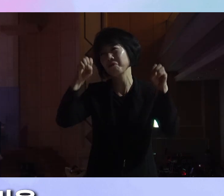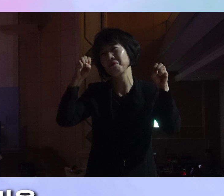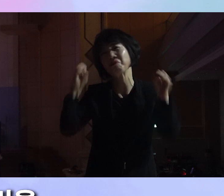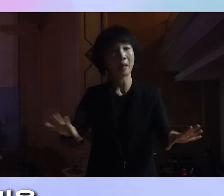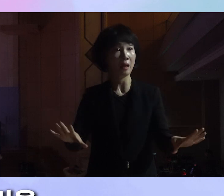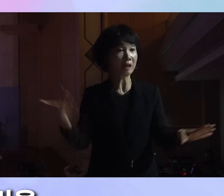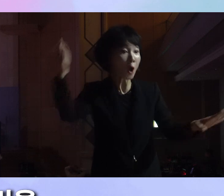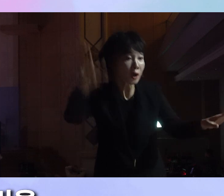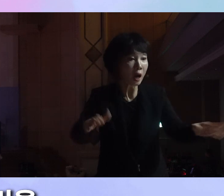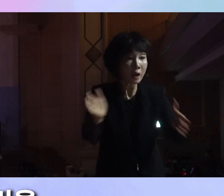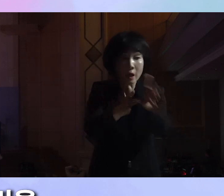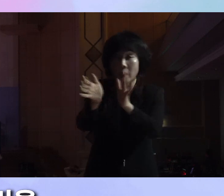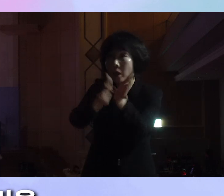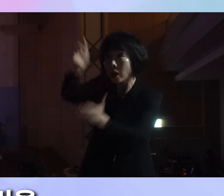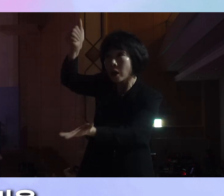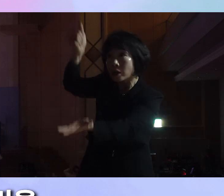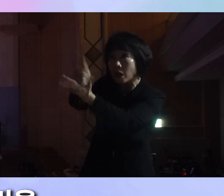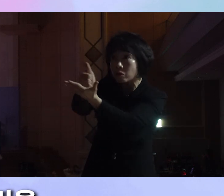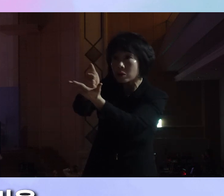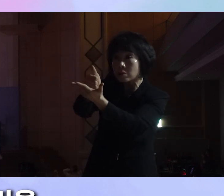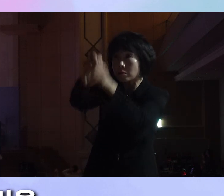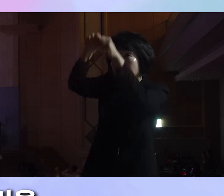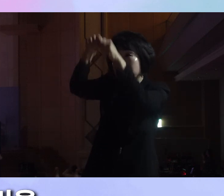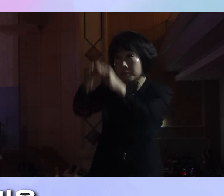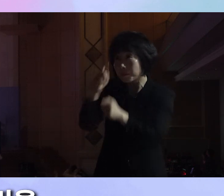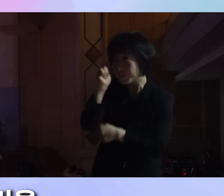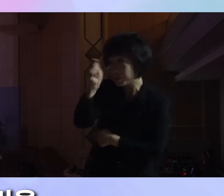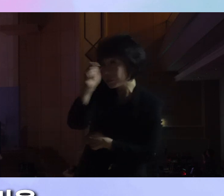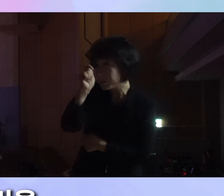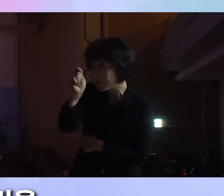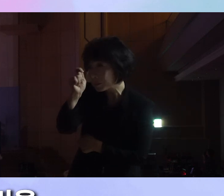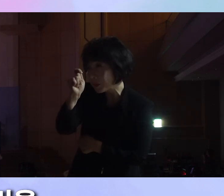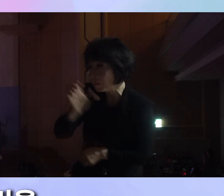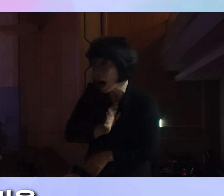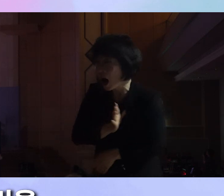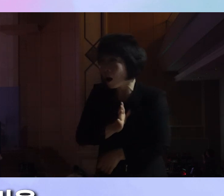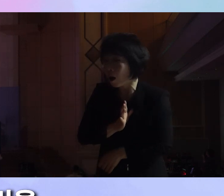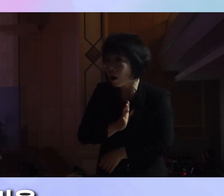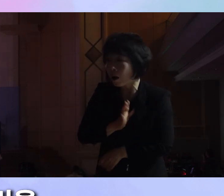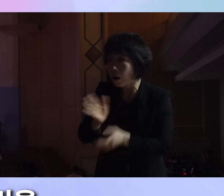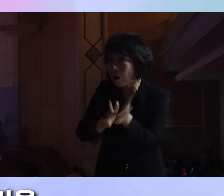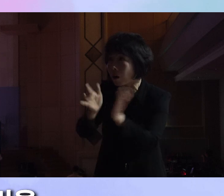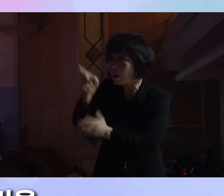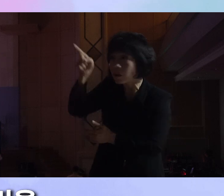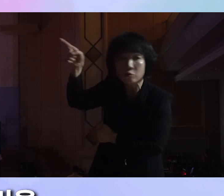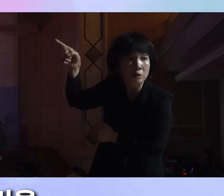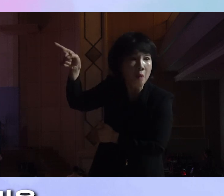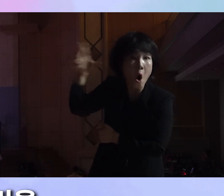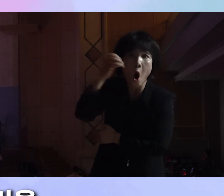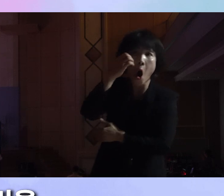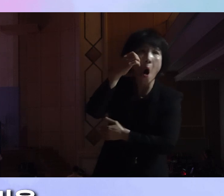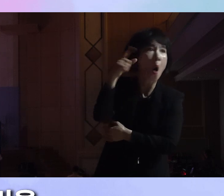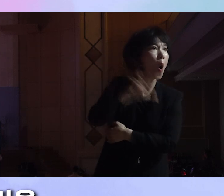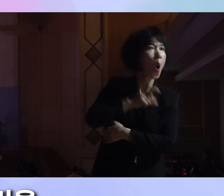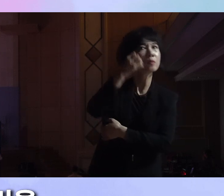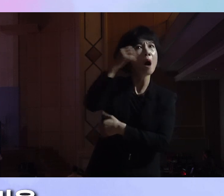근데 십자가에 달린 예수의 눈을 봤을 땐 꼭 이후의 삶이 있는 것만 같았어.